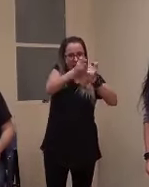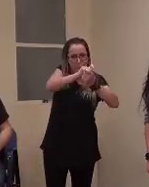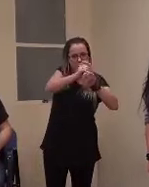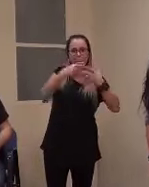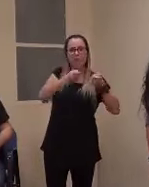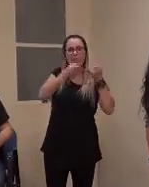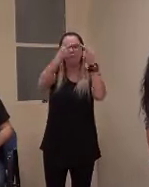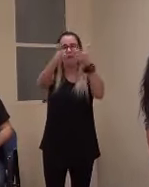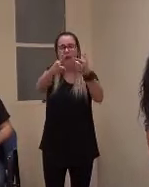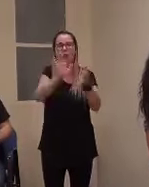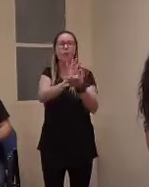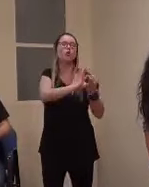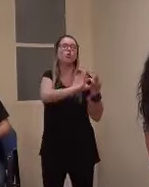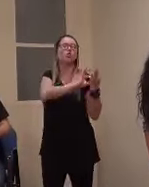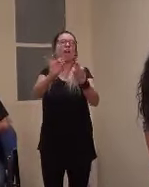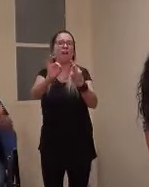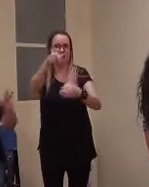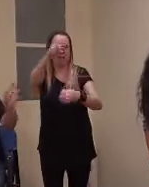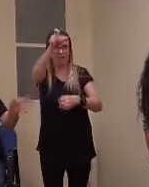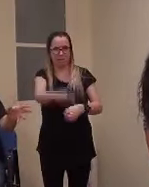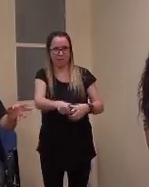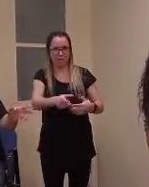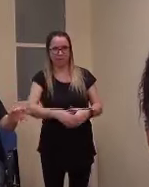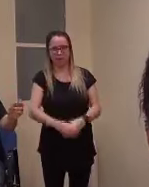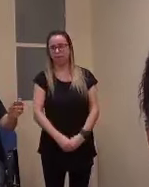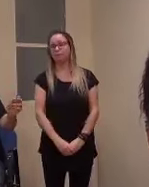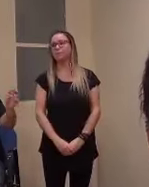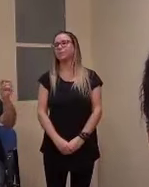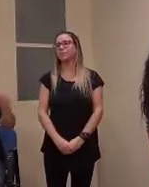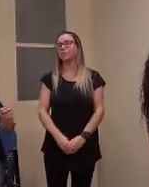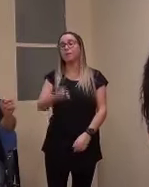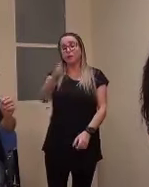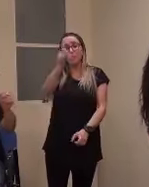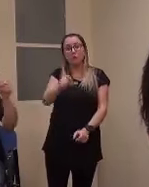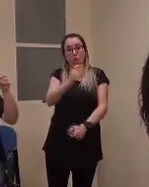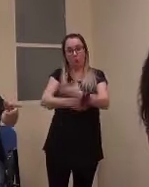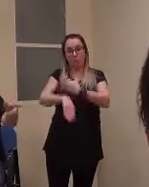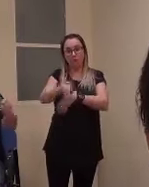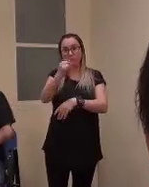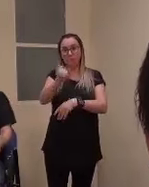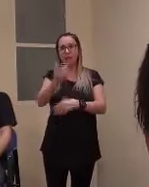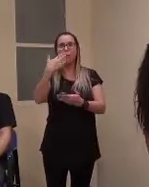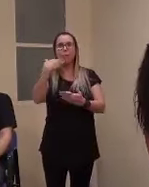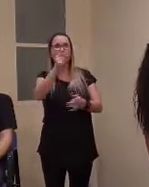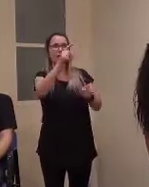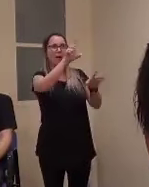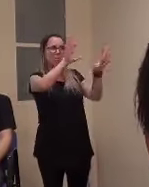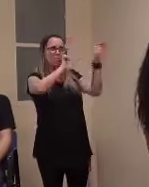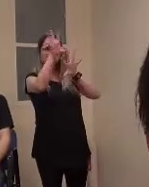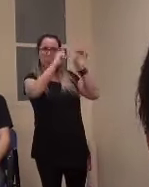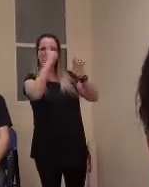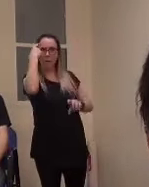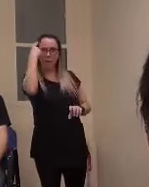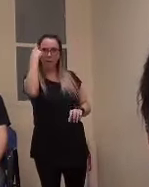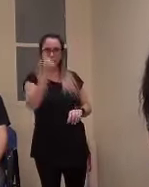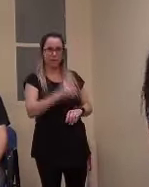utilizó para que el estudiante que tiene discapacidad pueda generar ese aprendizaje